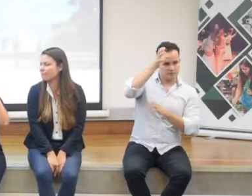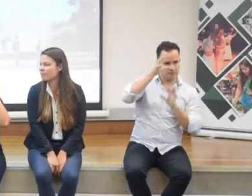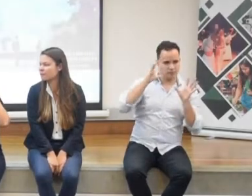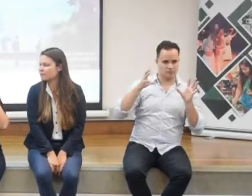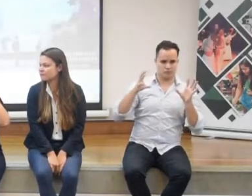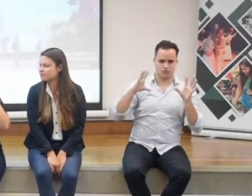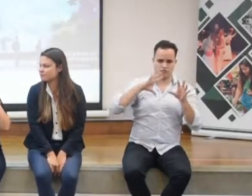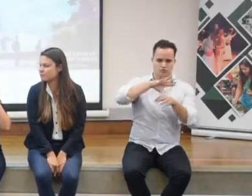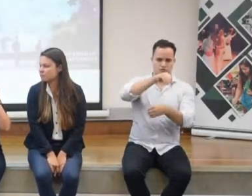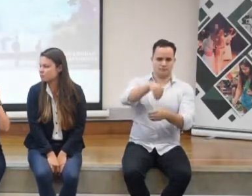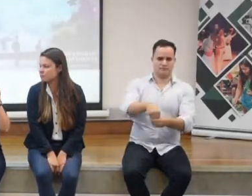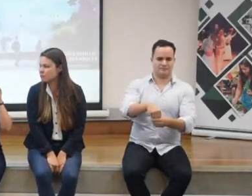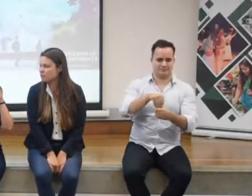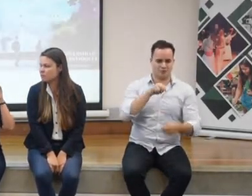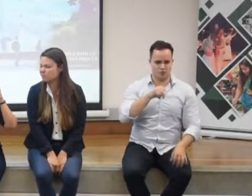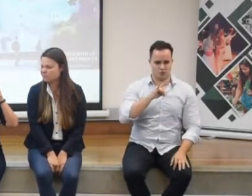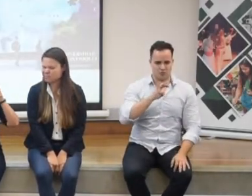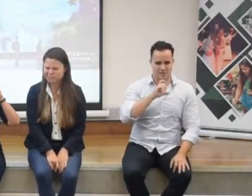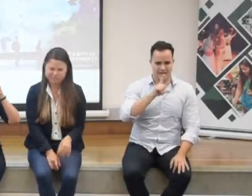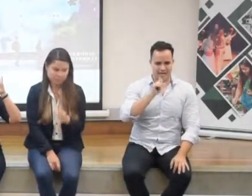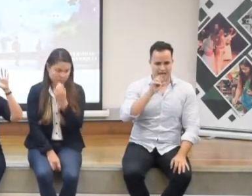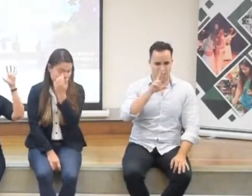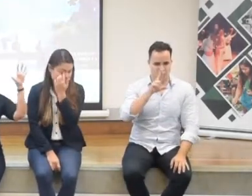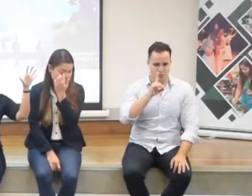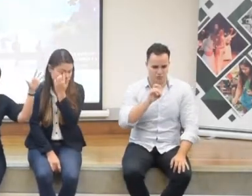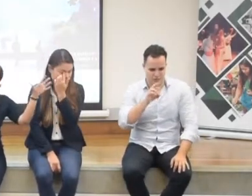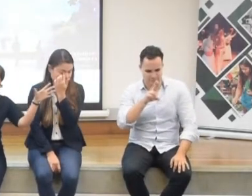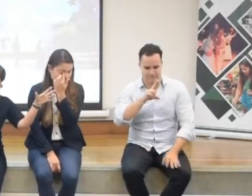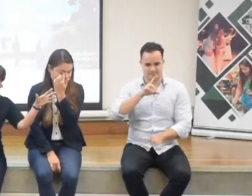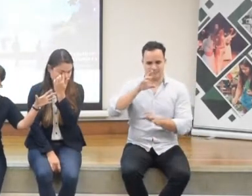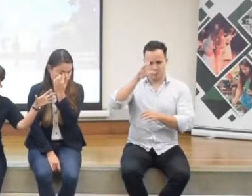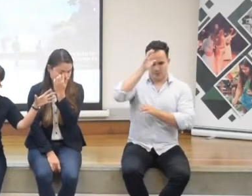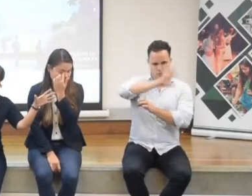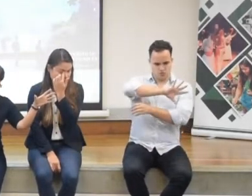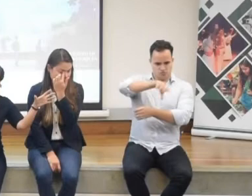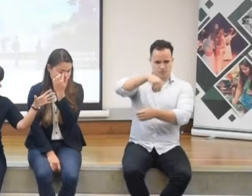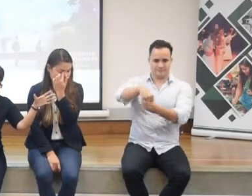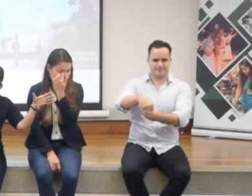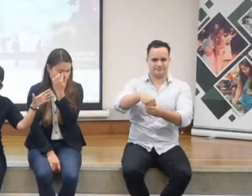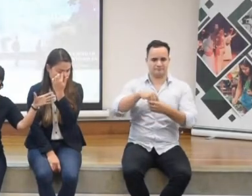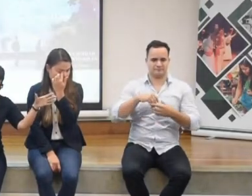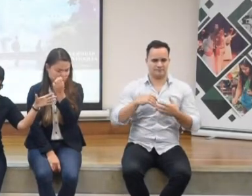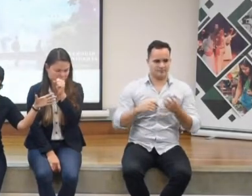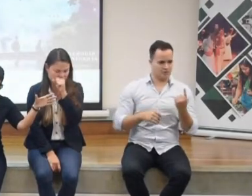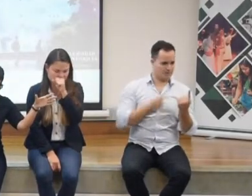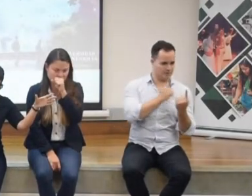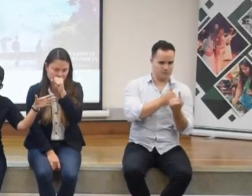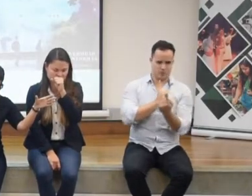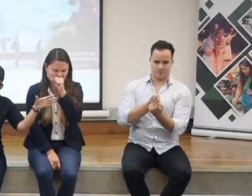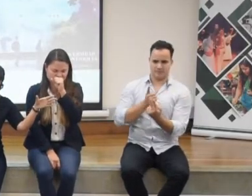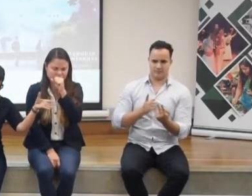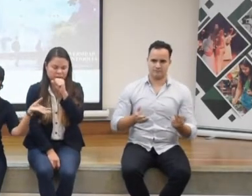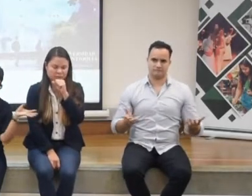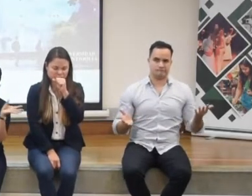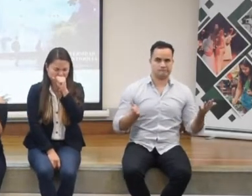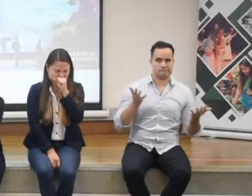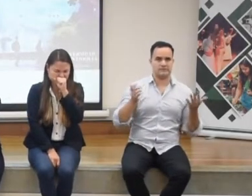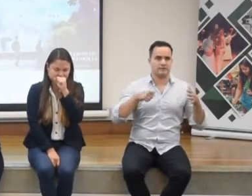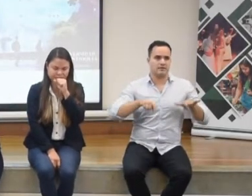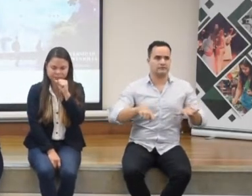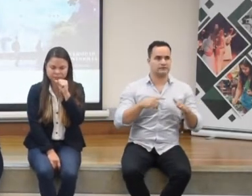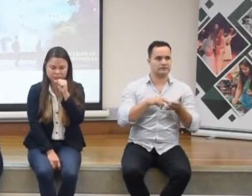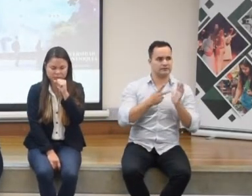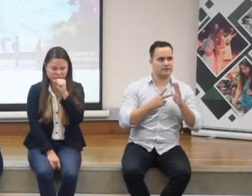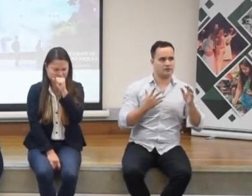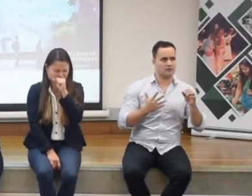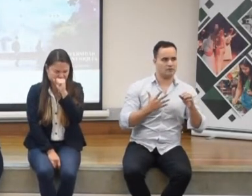que el tiempo real que tendríamos sería casi como 4 horas o 5 horas por semestre para uno